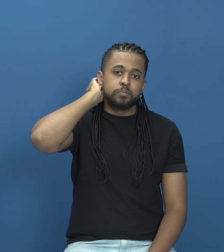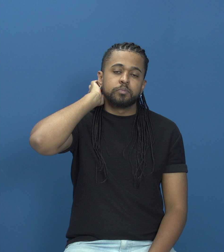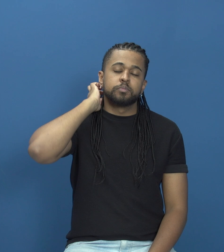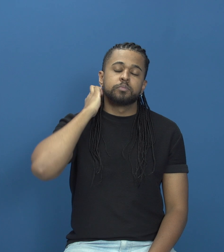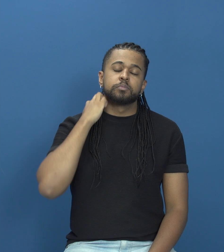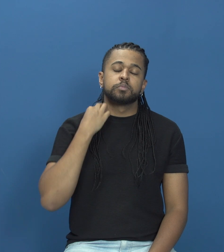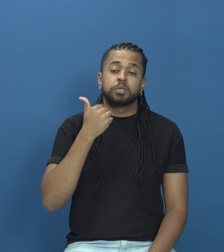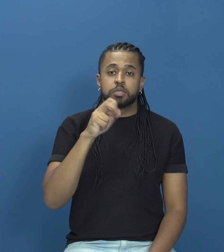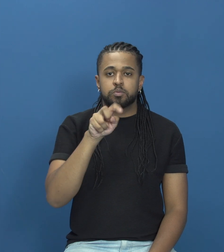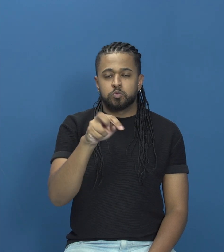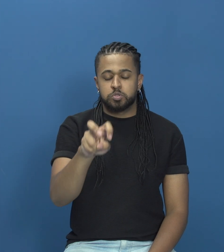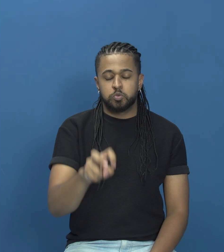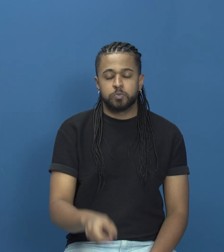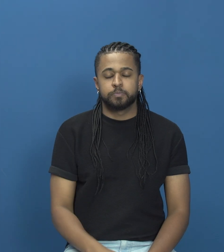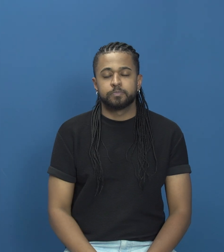15.5.